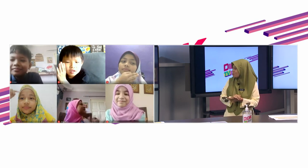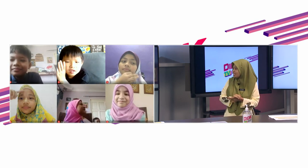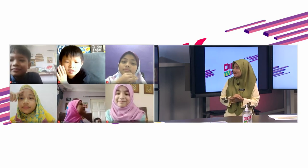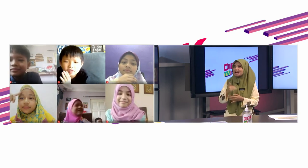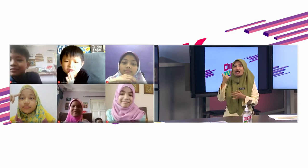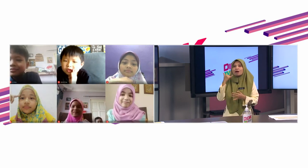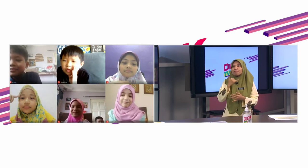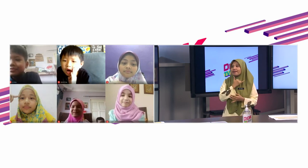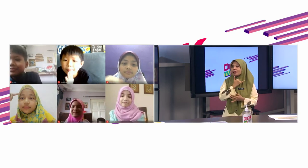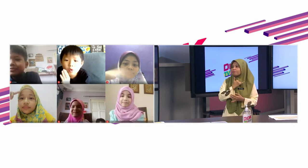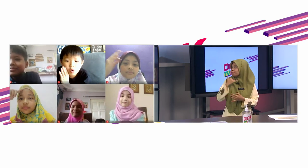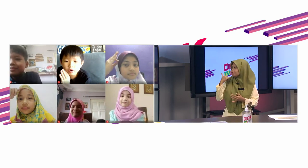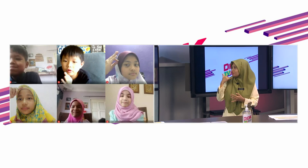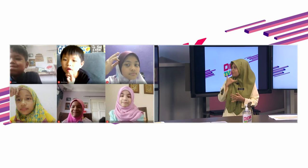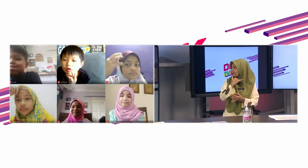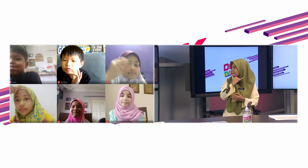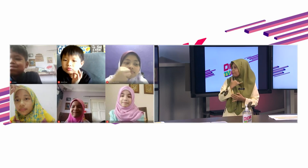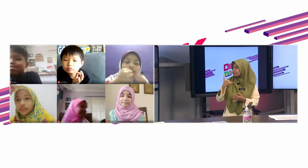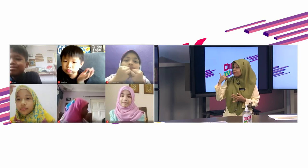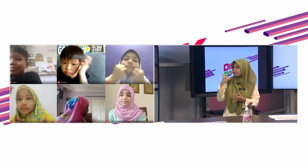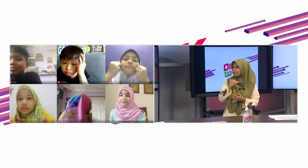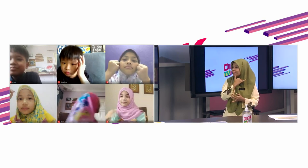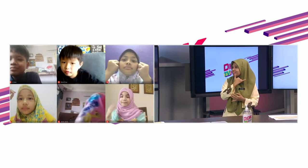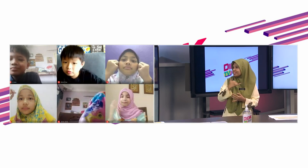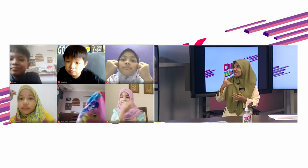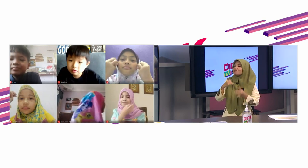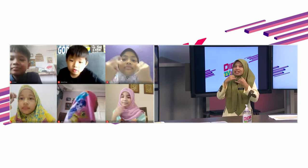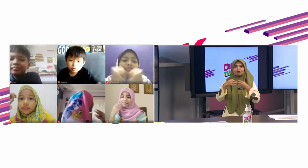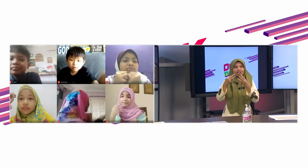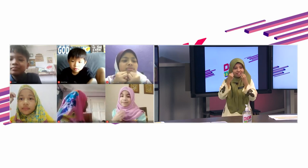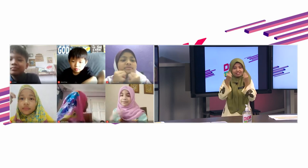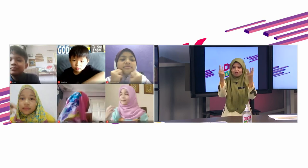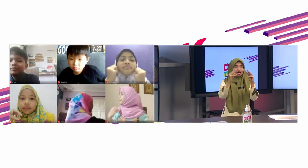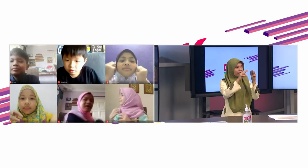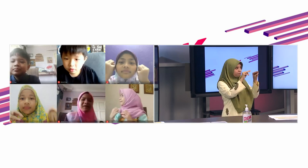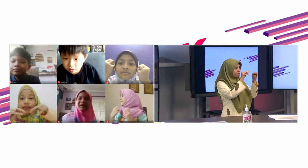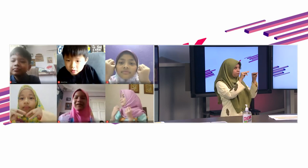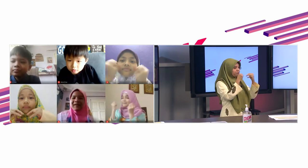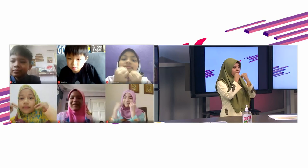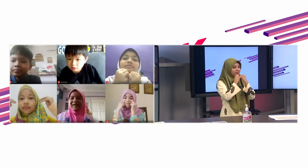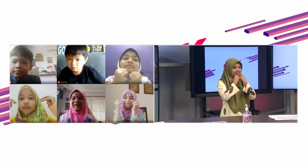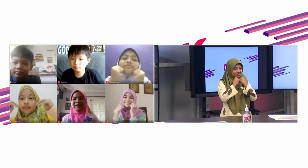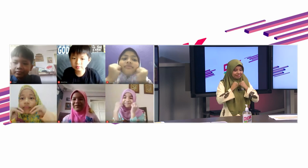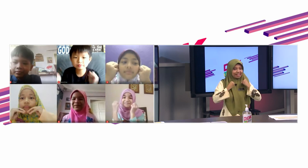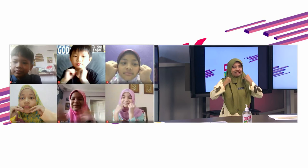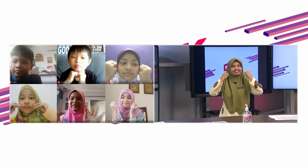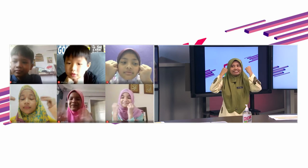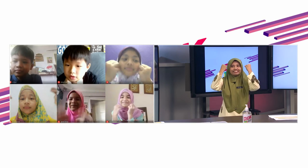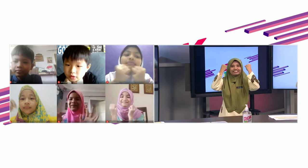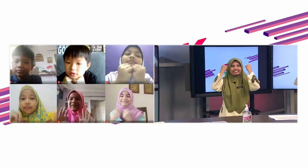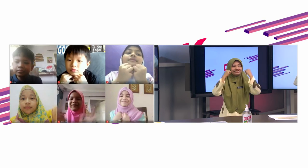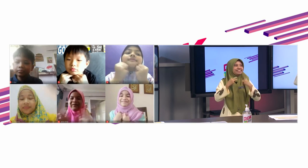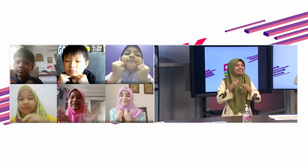yang comel ni, Mariam. Betul, Mariam. Mariam, sorry. Huruf M, naikkan ke